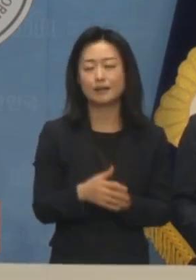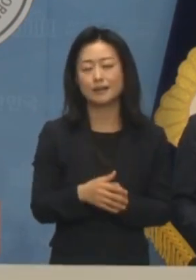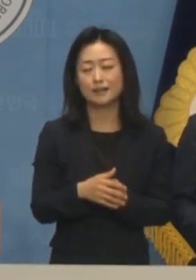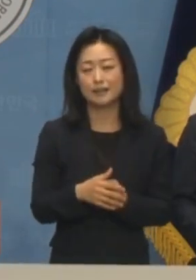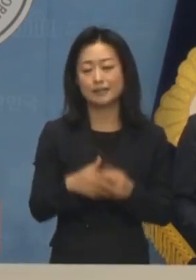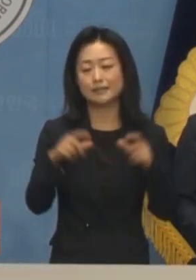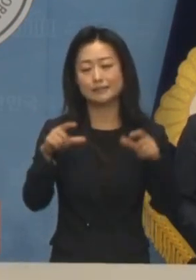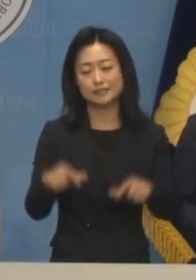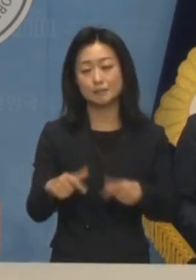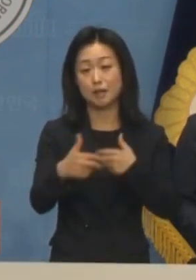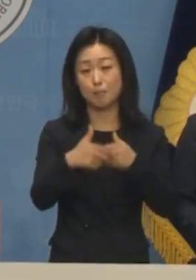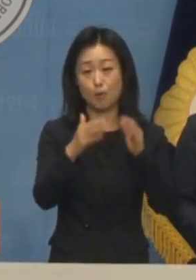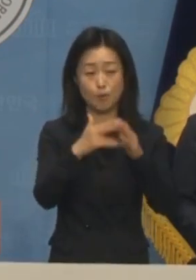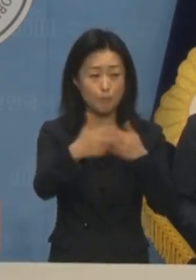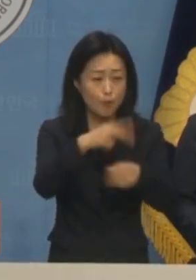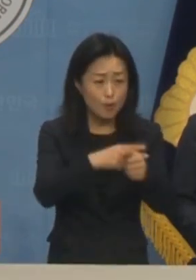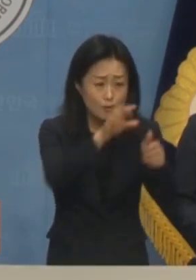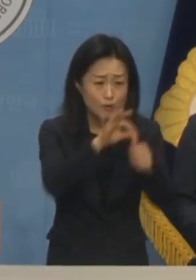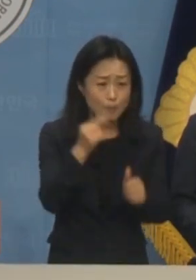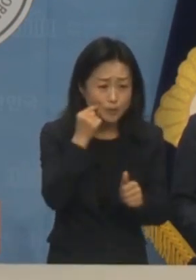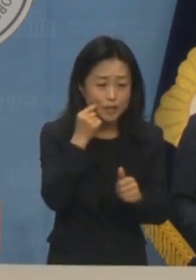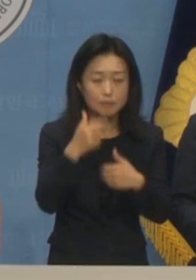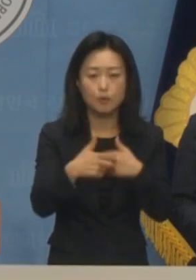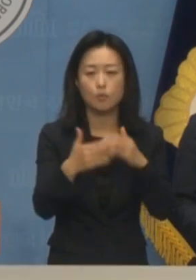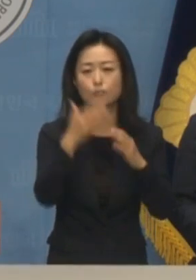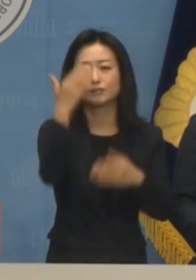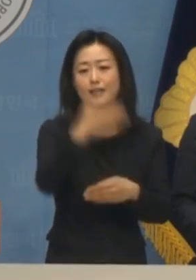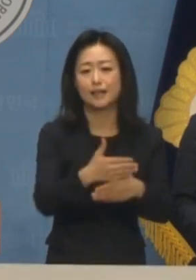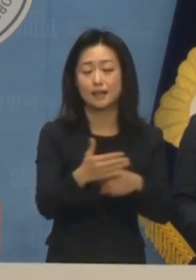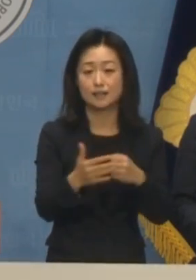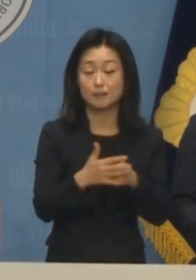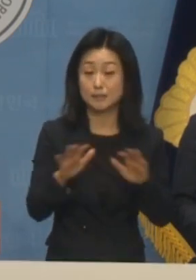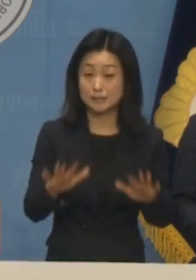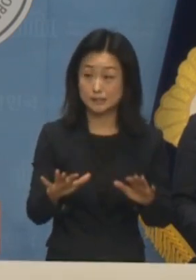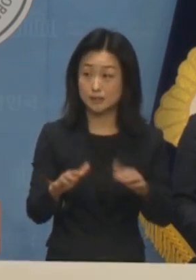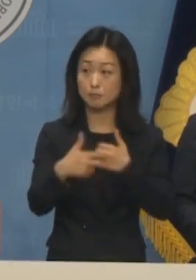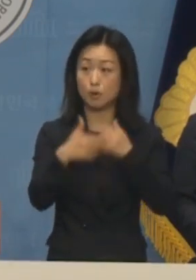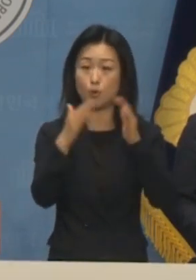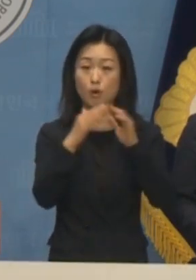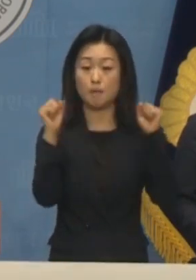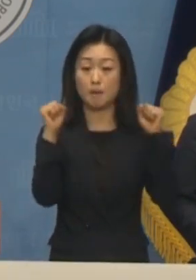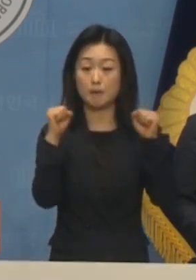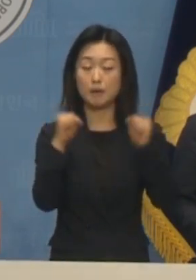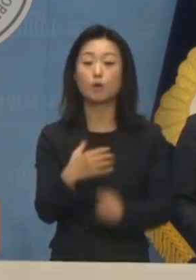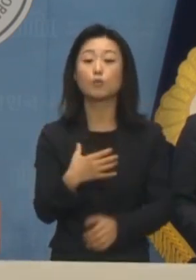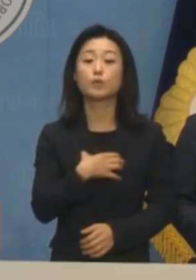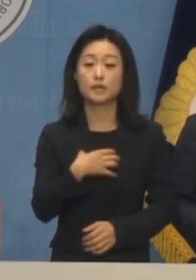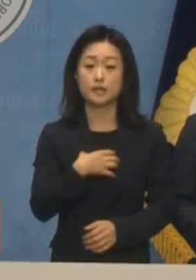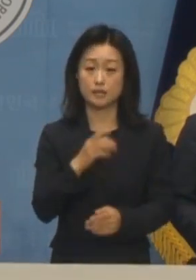지방 병원 등 대한민국의 의료 체계는 붕괴 위기를 맞고 있습니다.